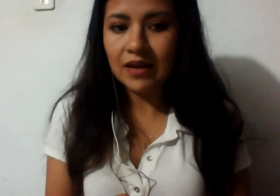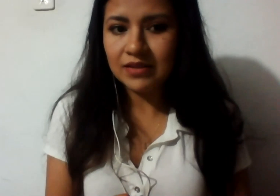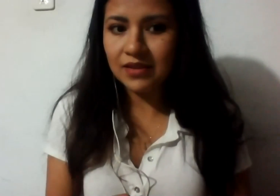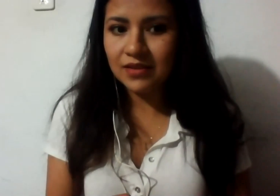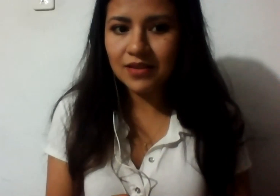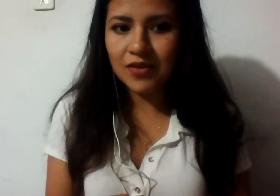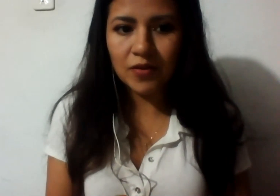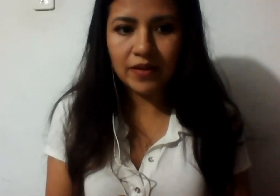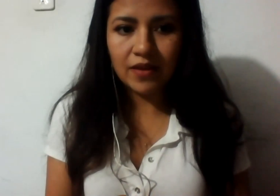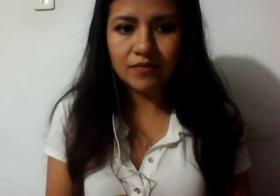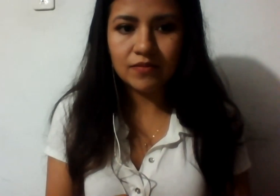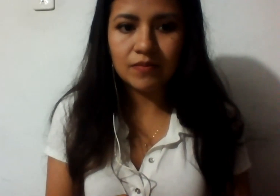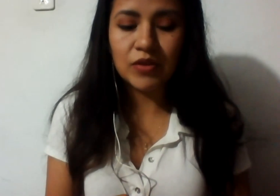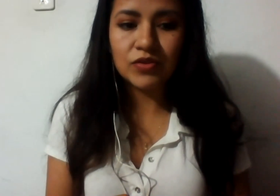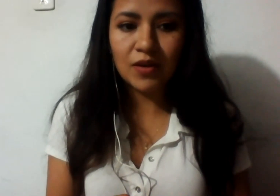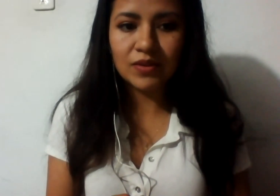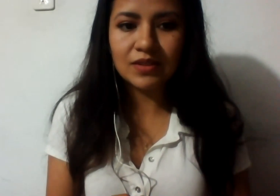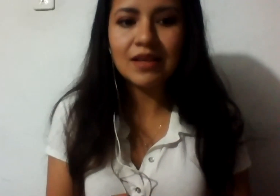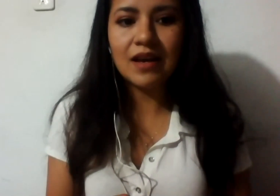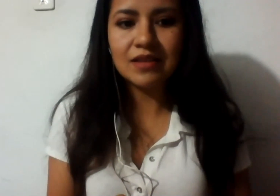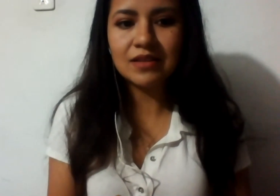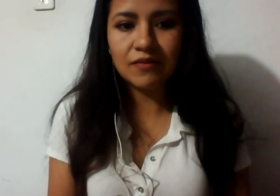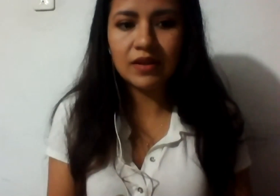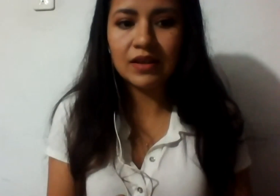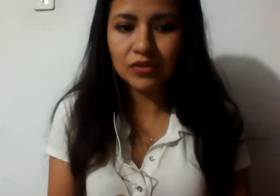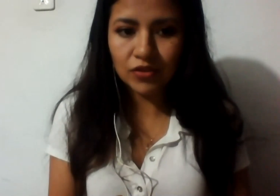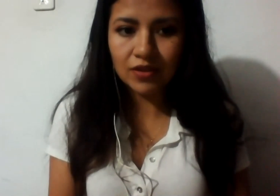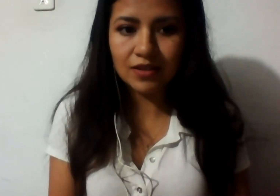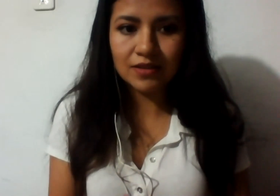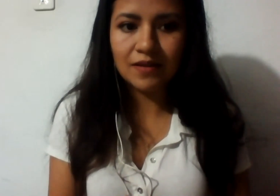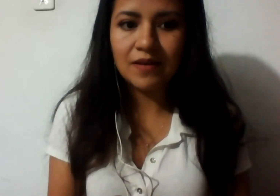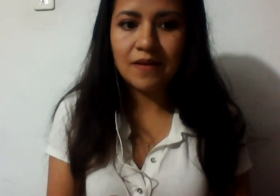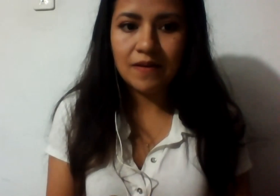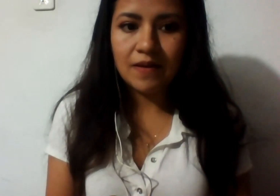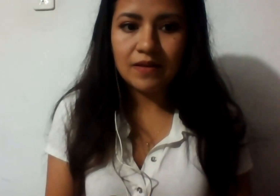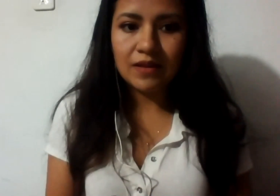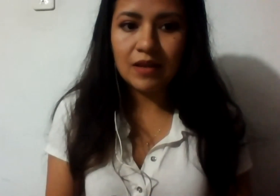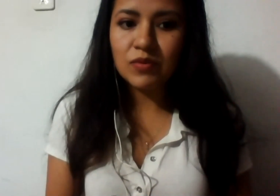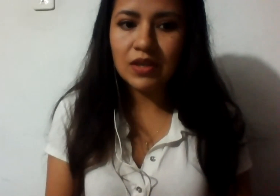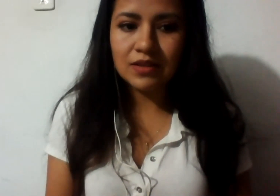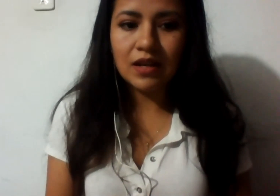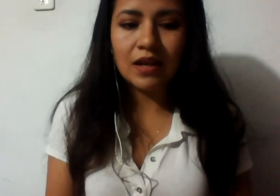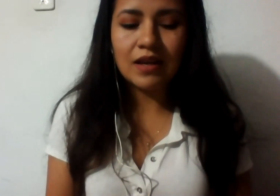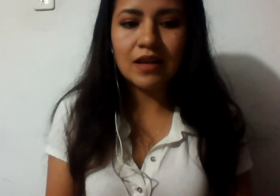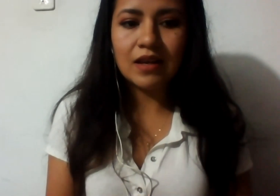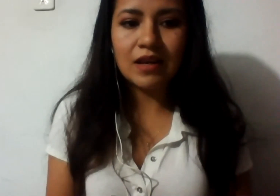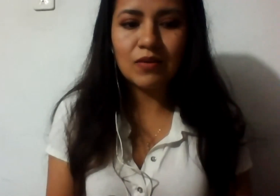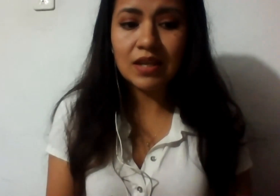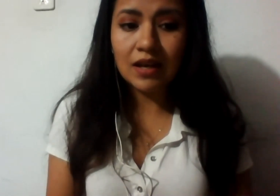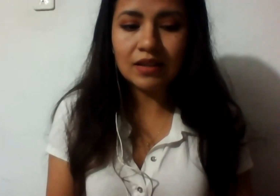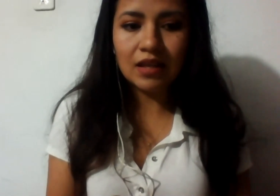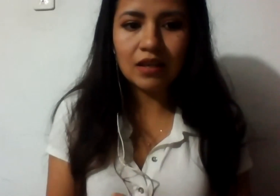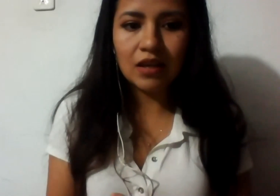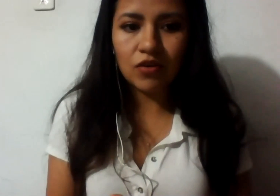Mi cara está triste, no, ¿verdad? Pero si hago así, ahí sí refleja que estoy triste. Tenemos que hacer la cara,